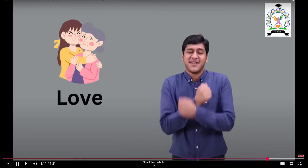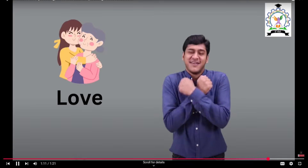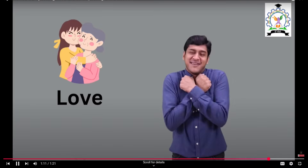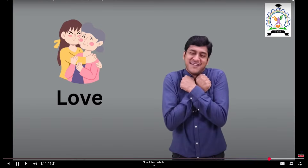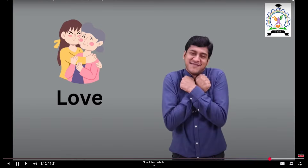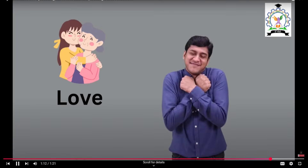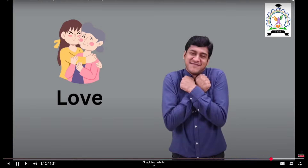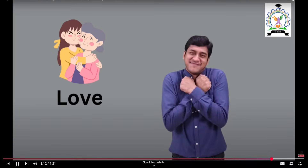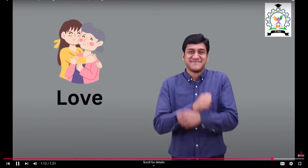प्यार,